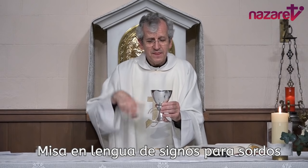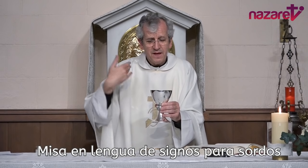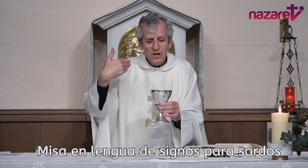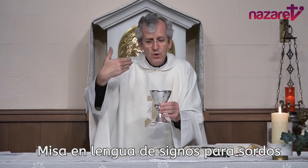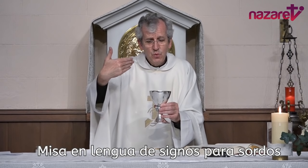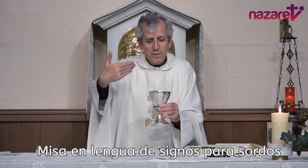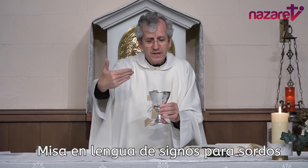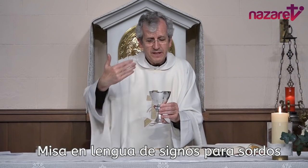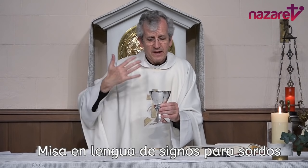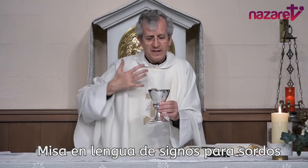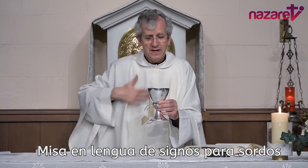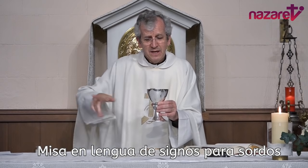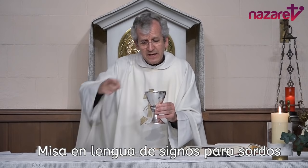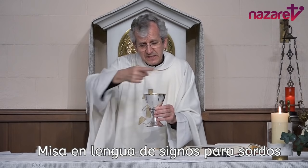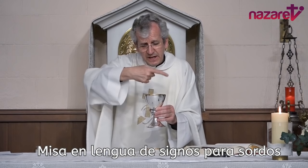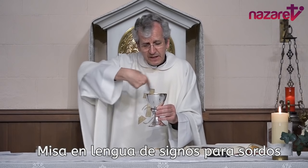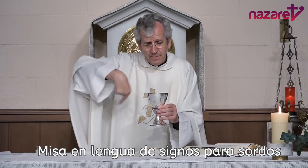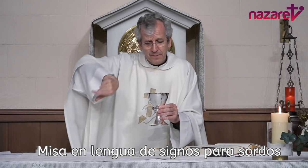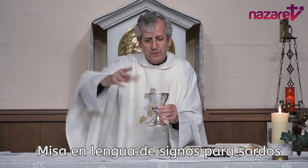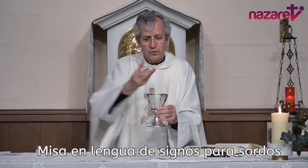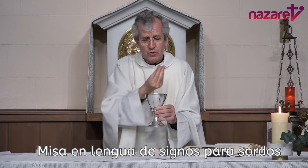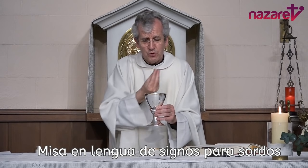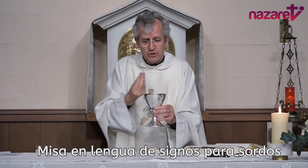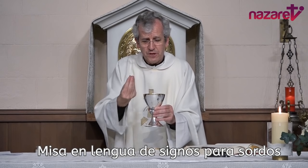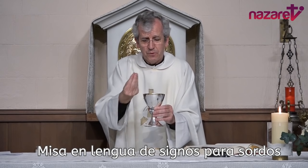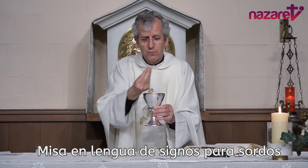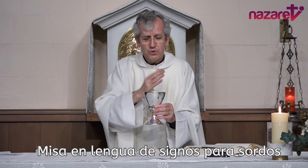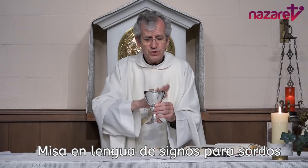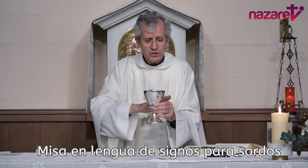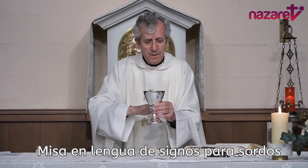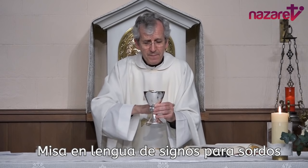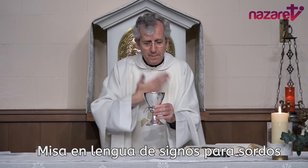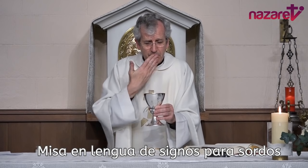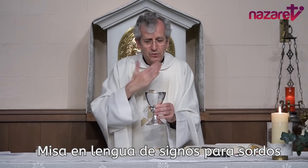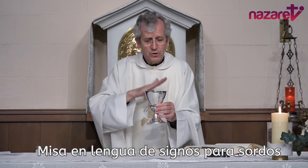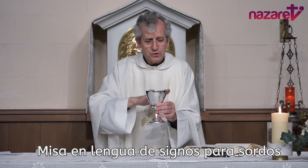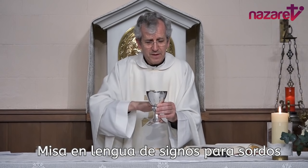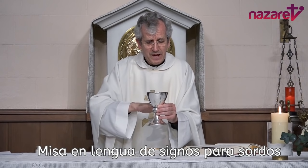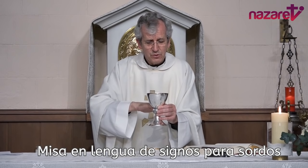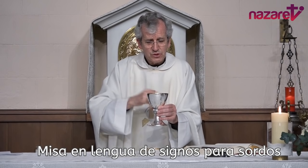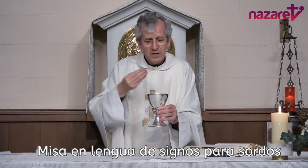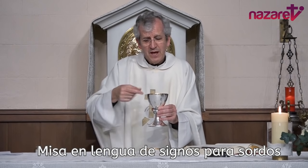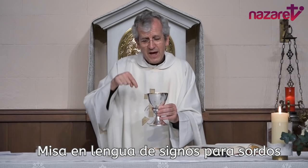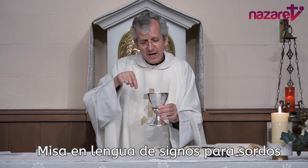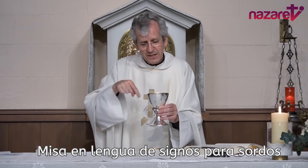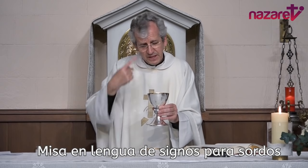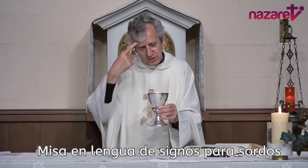alianza nueva y eterna, que será derramada por vosotros y por muchos para el perdón de los pecados. Haced